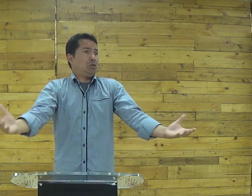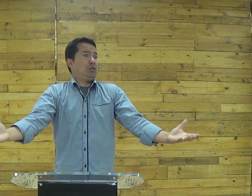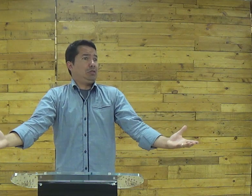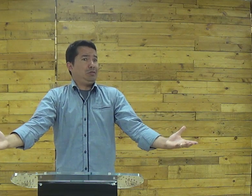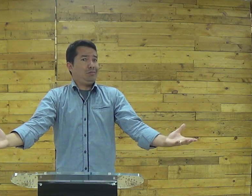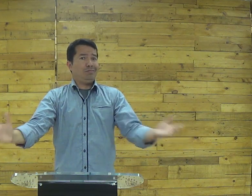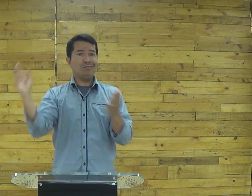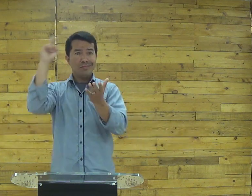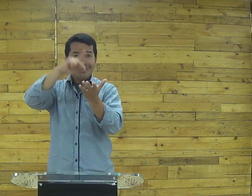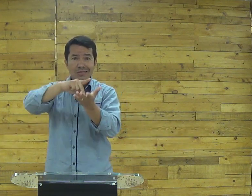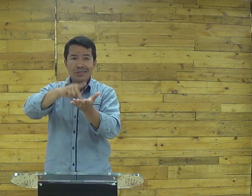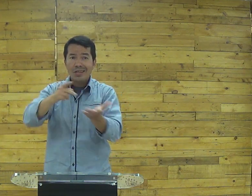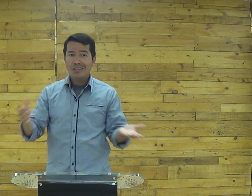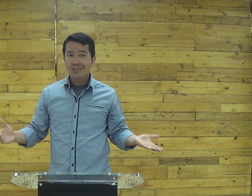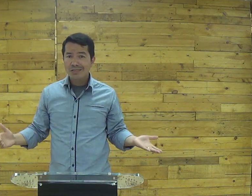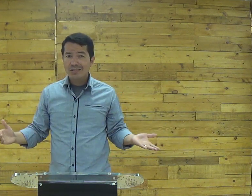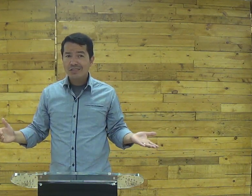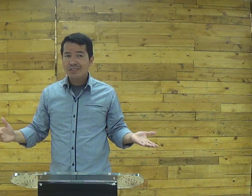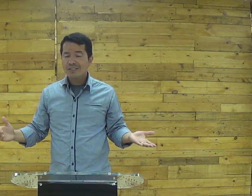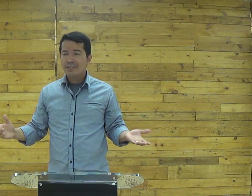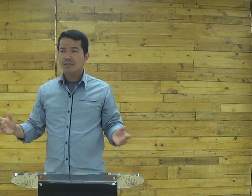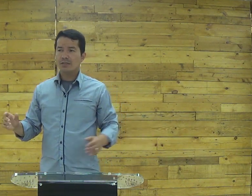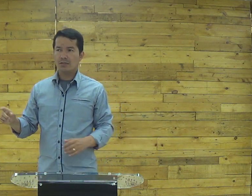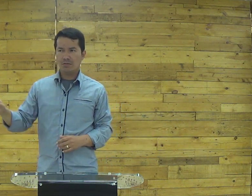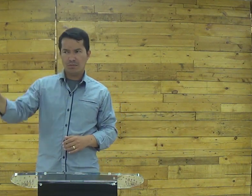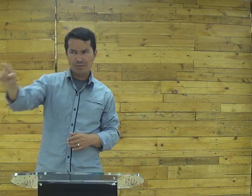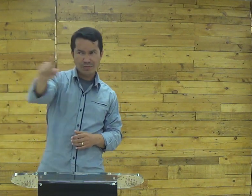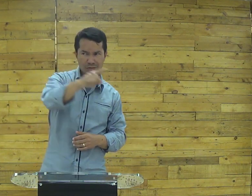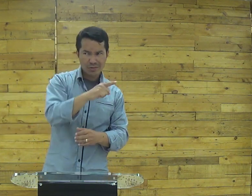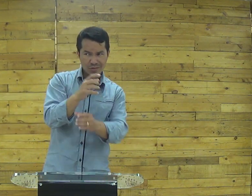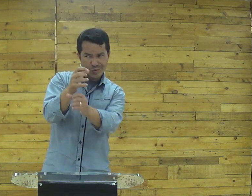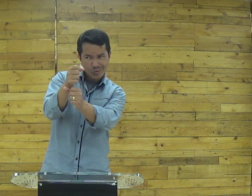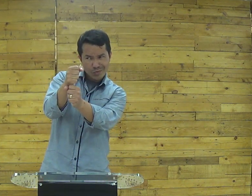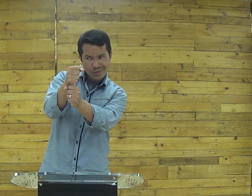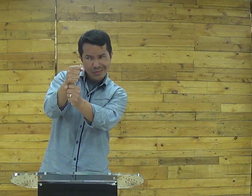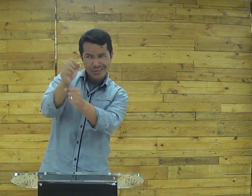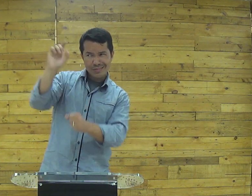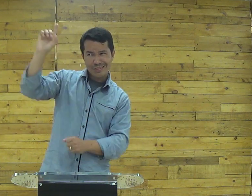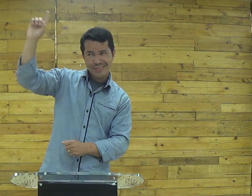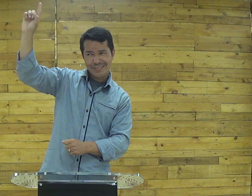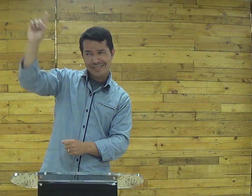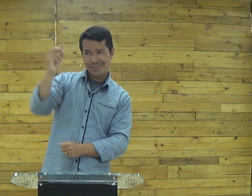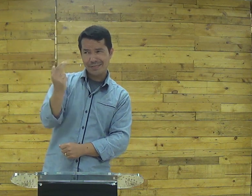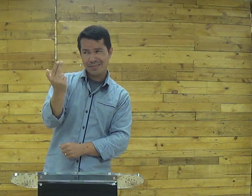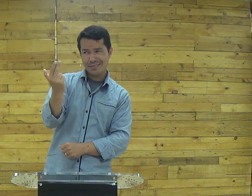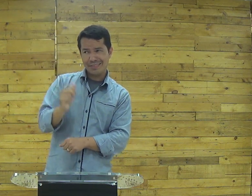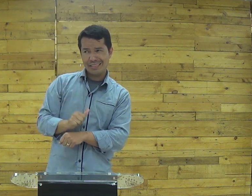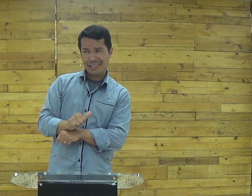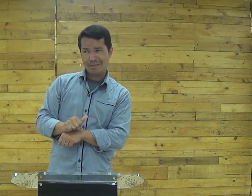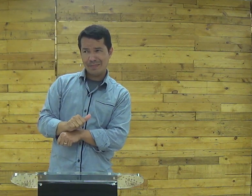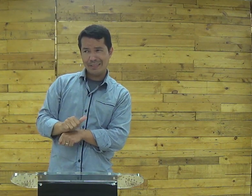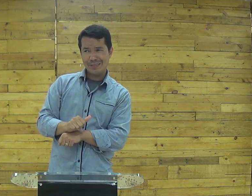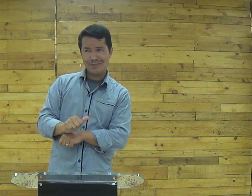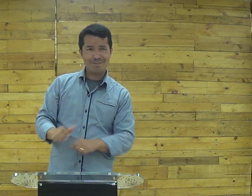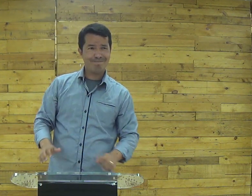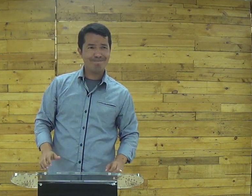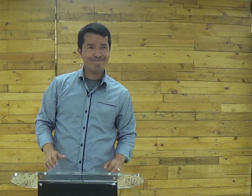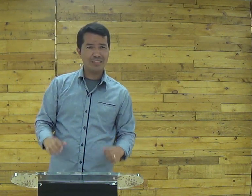para trazer novamente meu filho. Sim. Agora, você confia em Deus dessa forma? Igual a